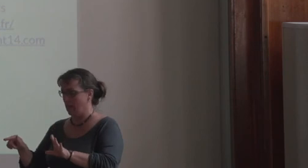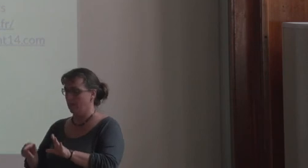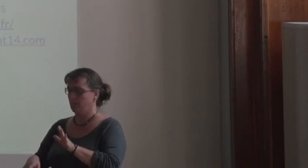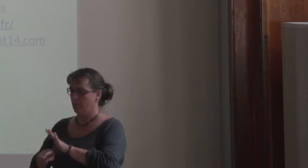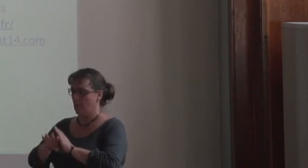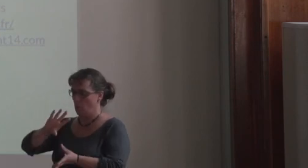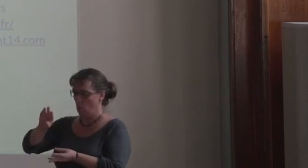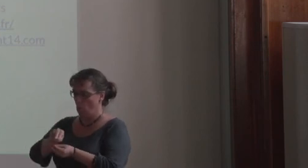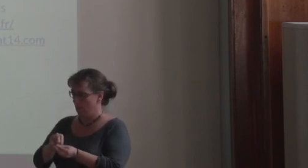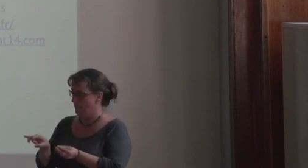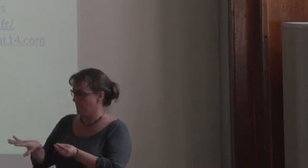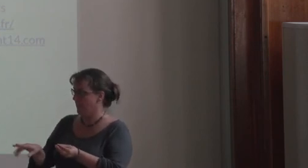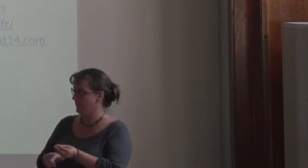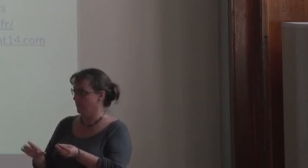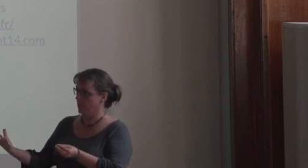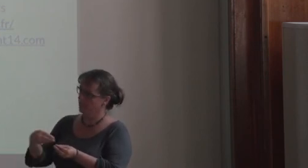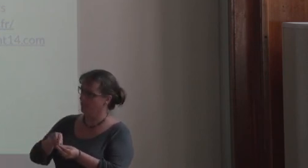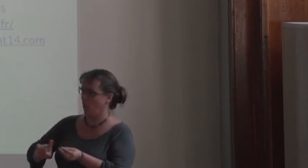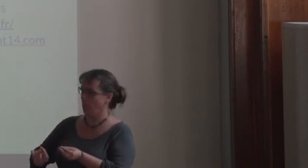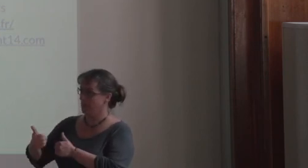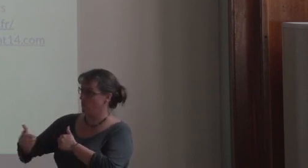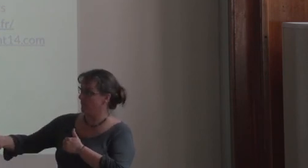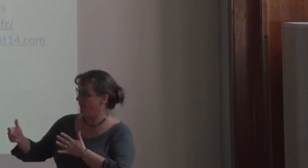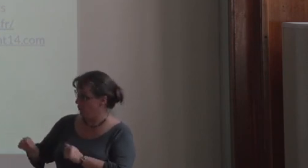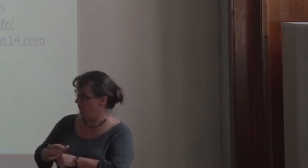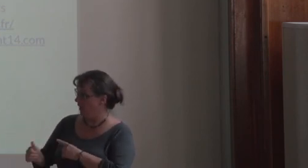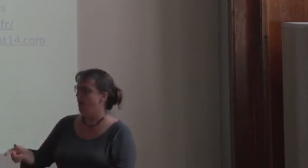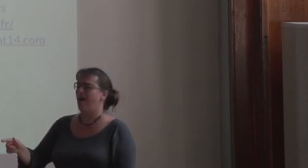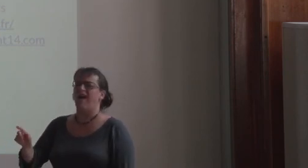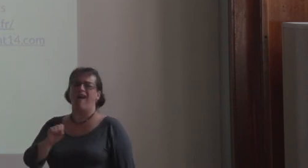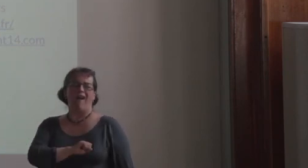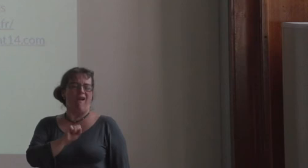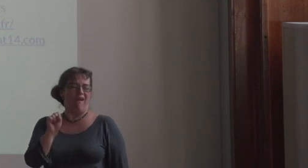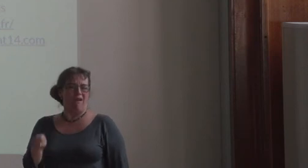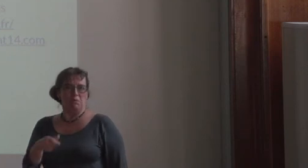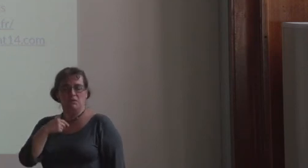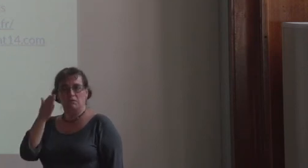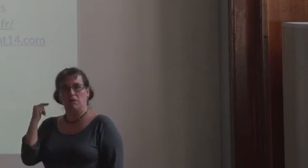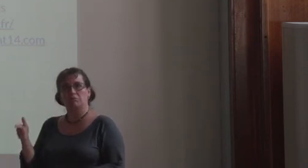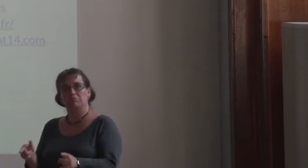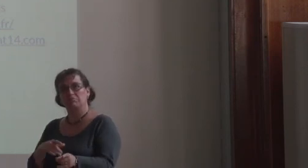Enfin, comme en Python, peut-être. Ah, oui, ok. Je ne sais pas s'il les garde en mémoire